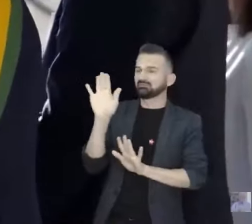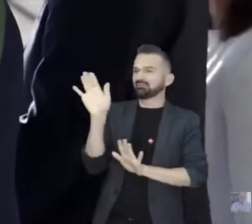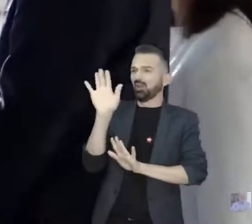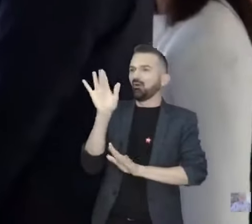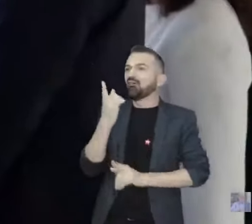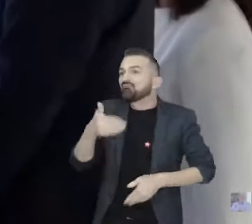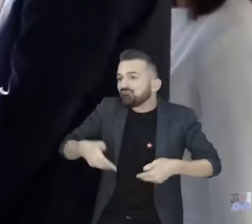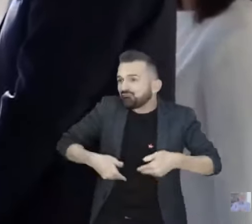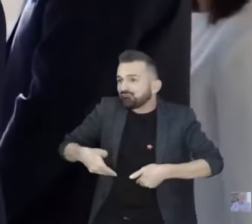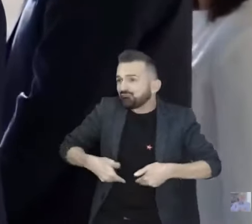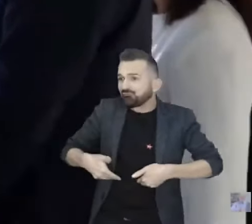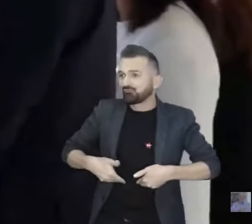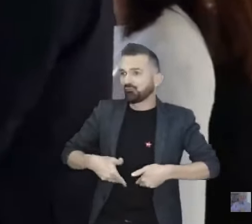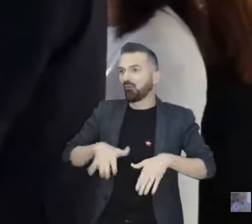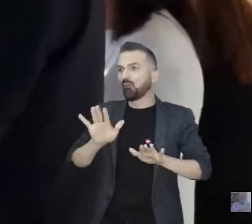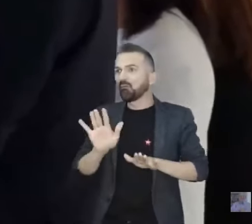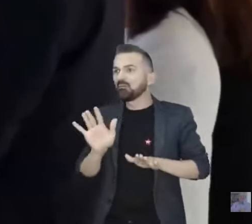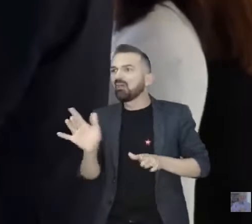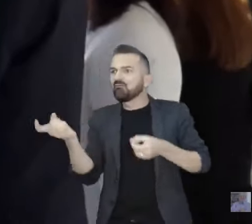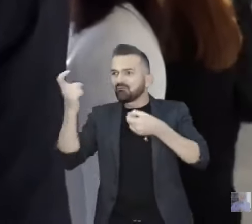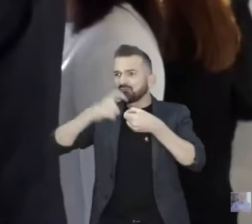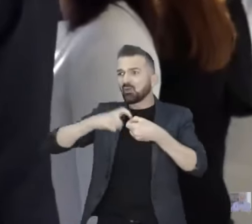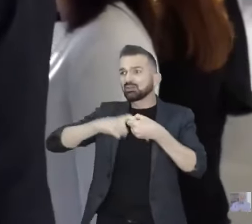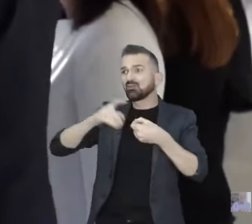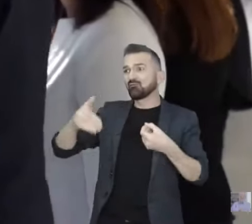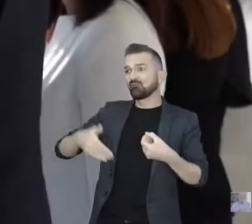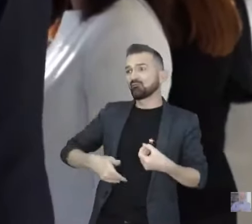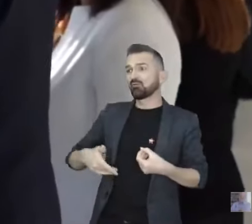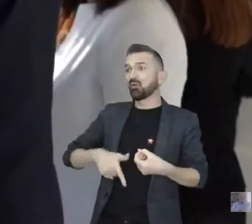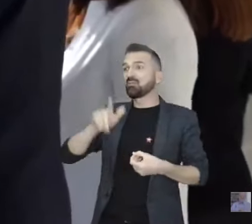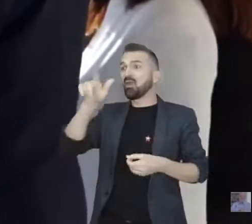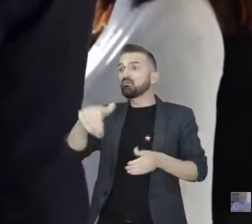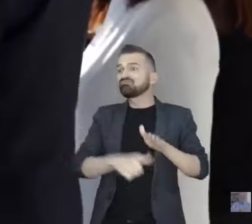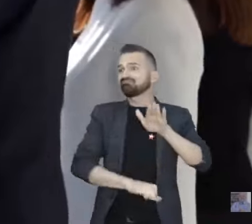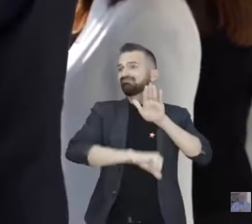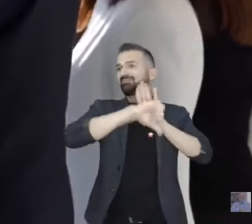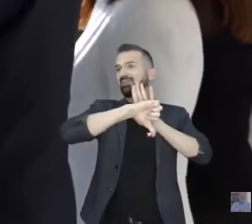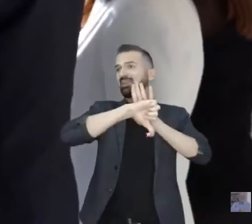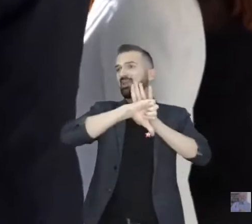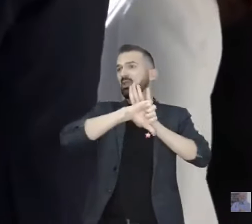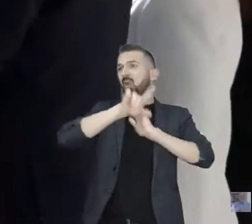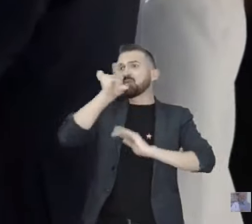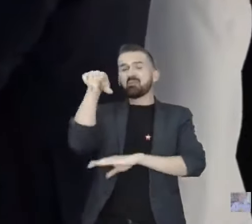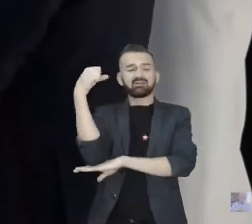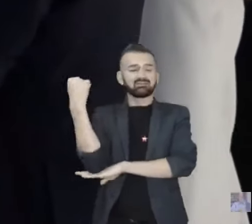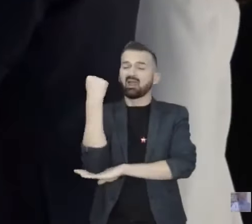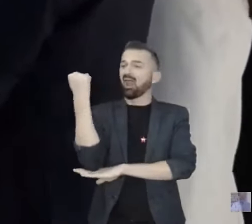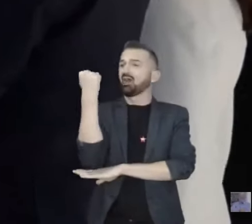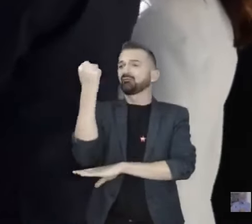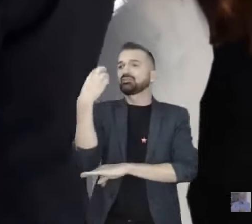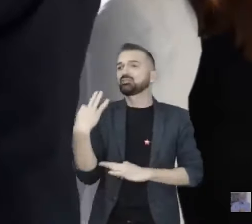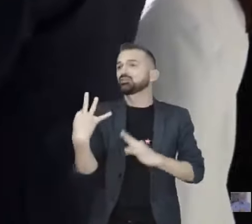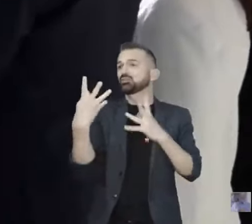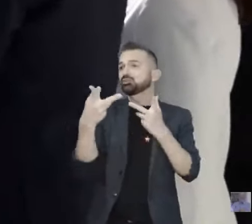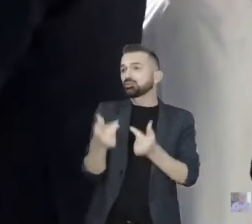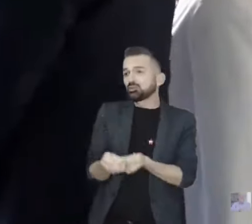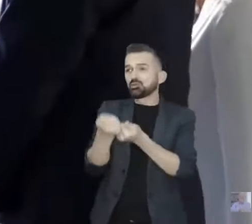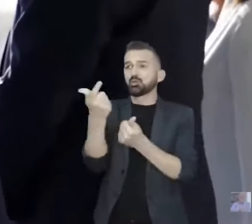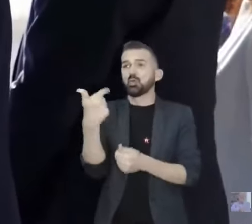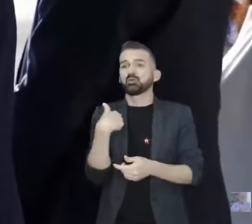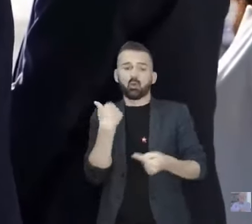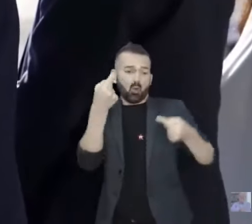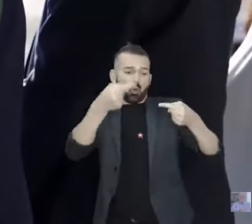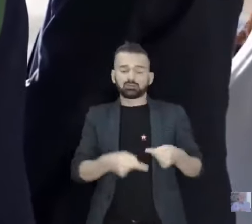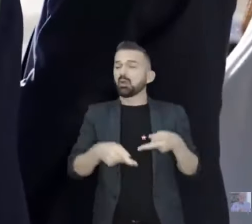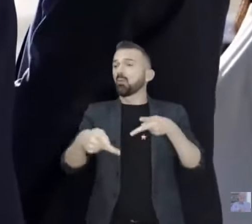A volta da fome é um crime, o mais grave de todos cometido contra o povo brasileiro.